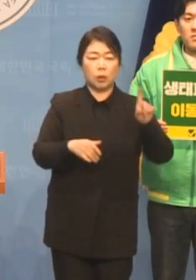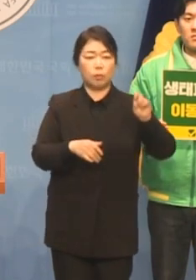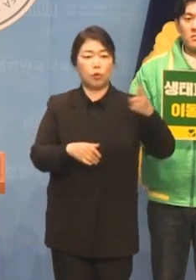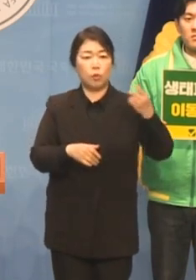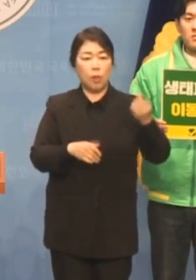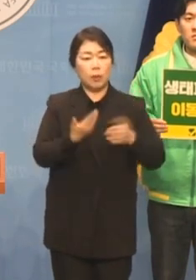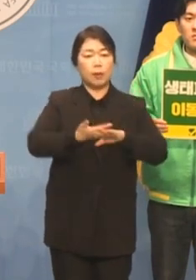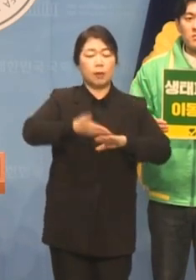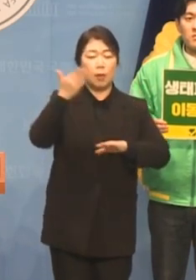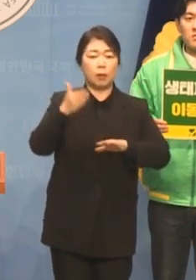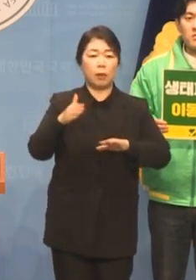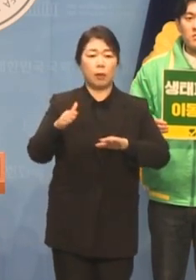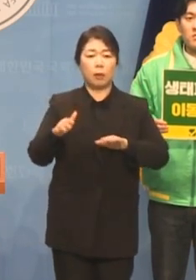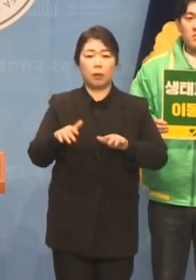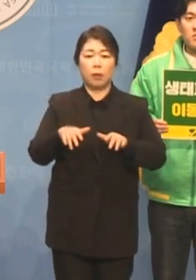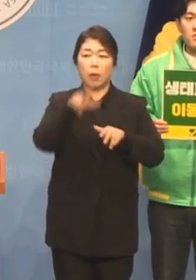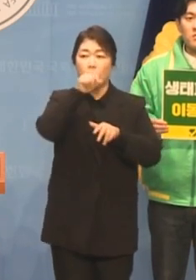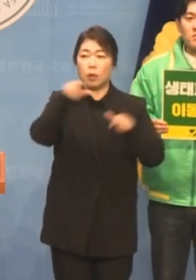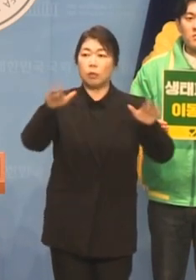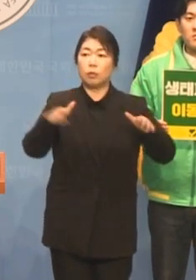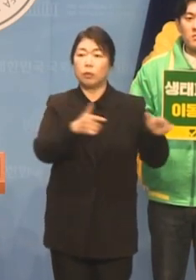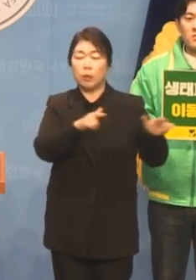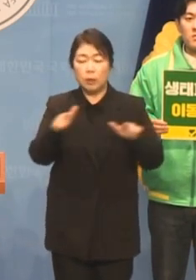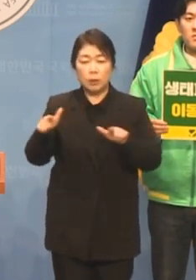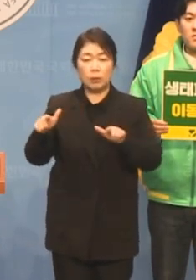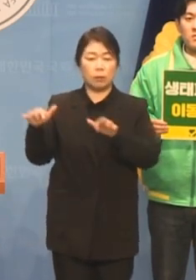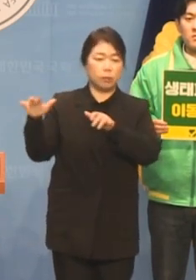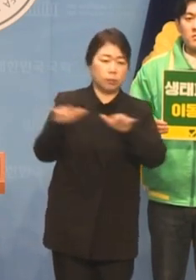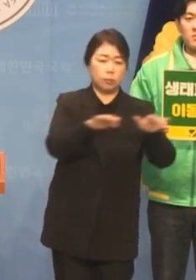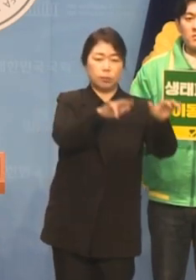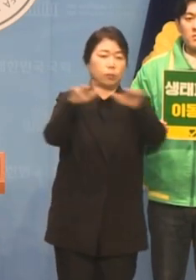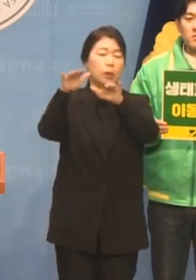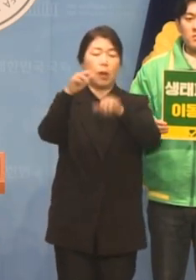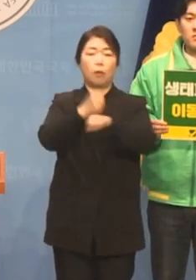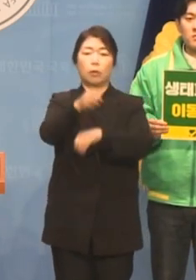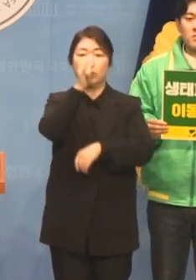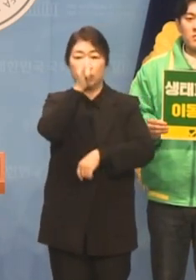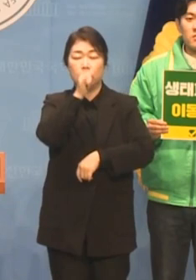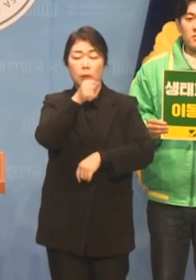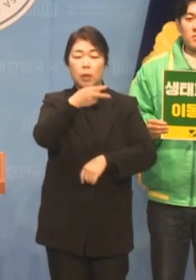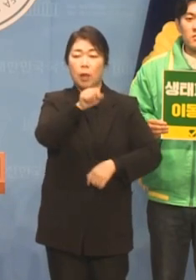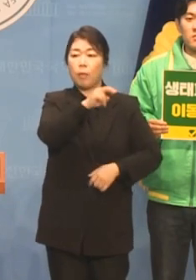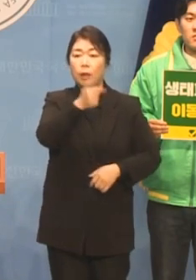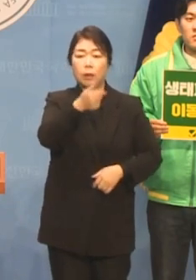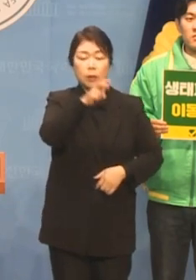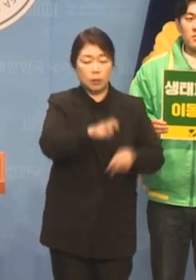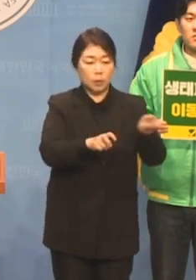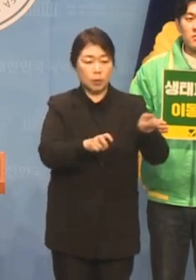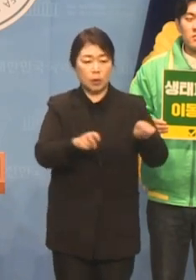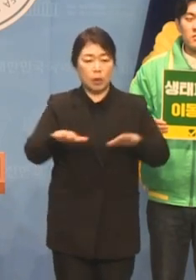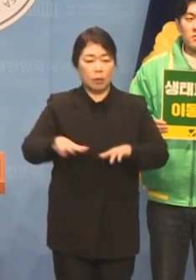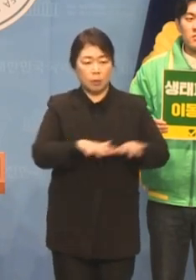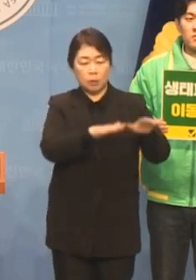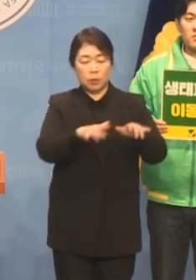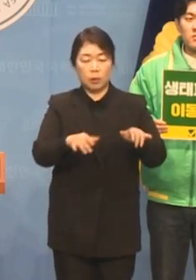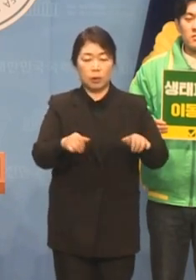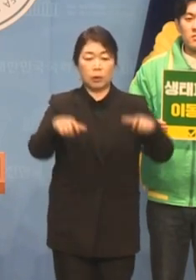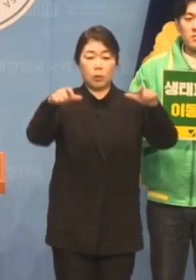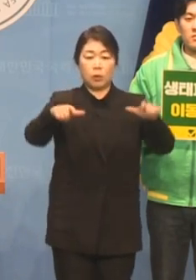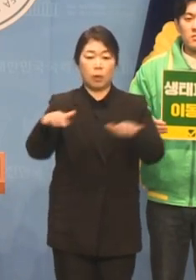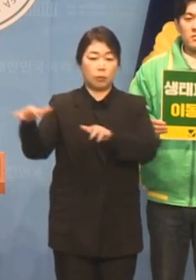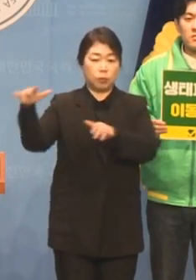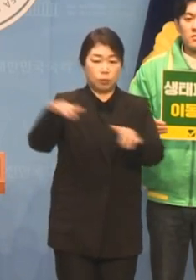이상의 사업 어 16만 개체 이상이 세 금 사업 부지를 가로질러 이동하고